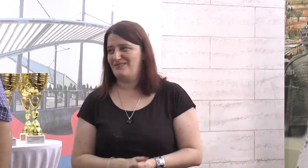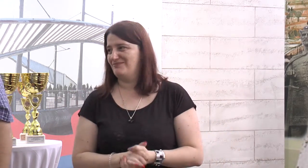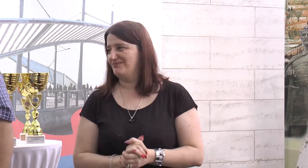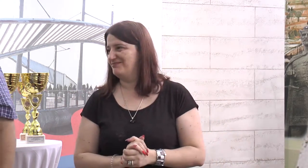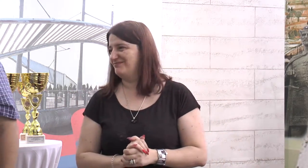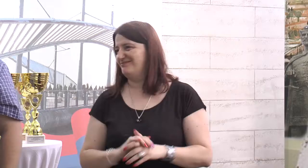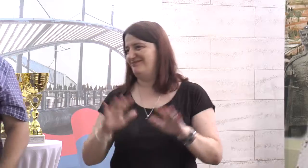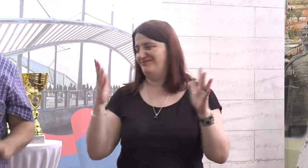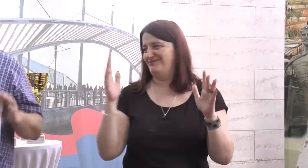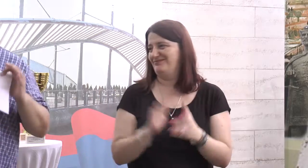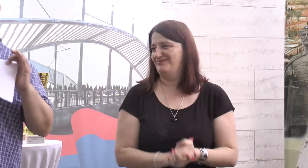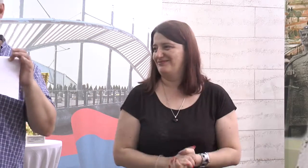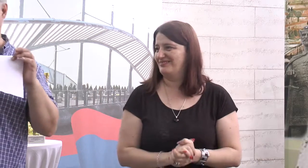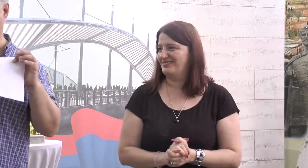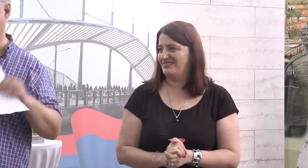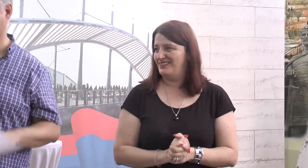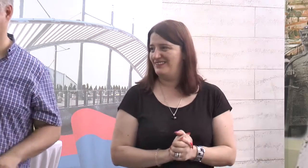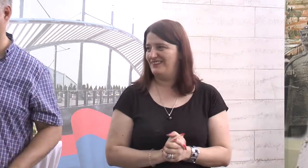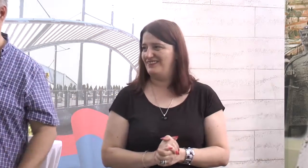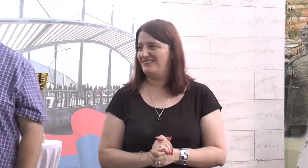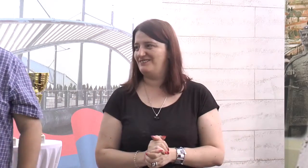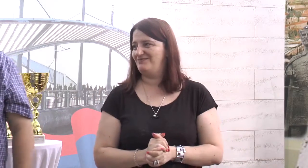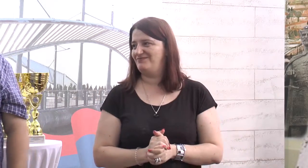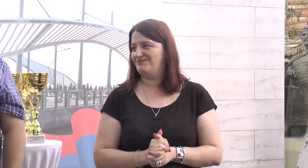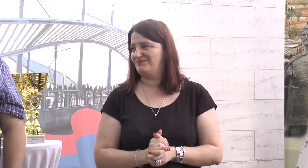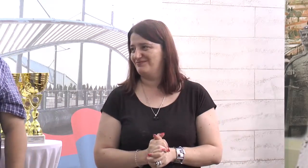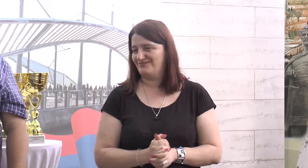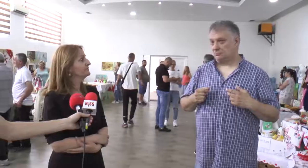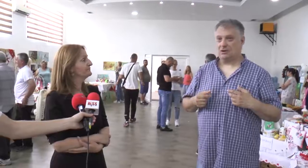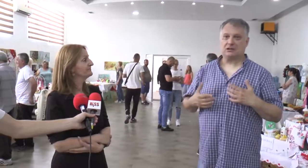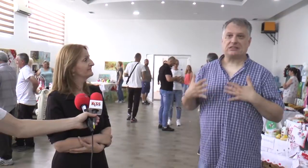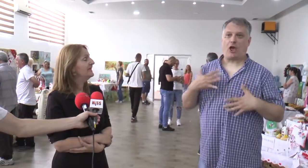sa Fakulteta umetnosti i iz organizacije SAUR.